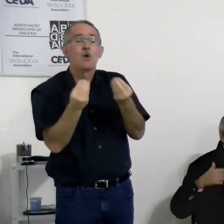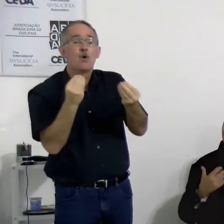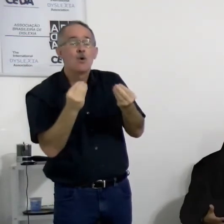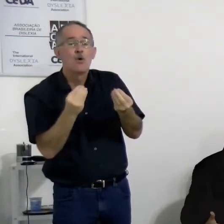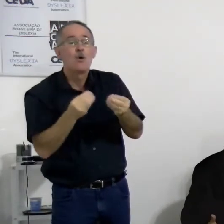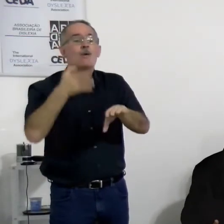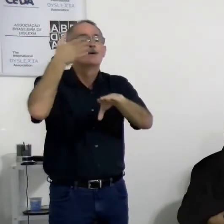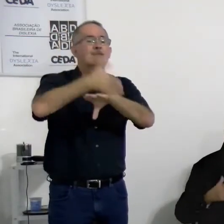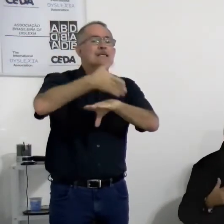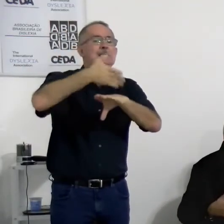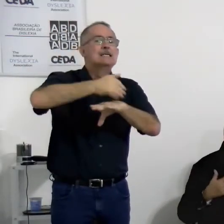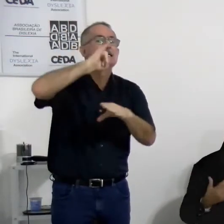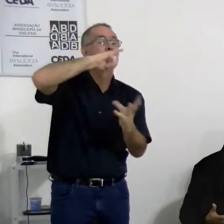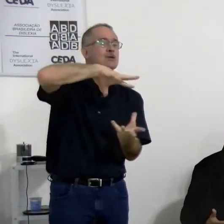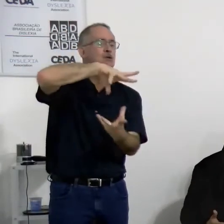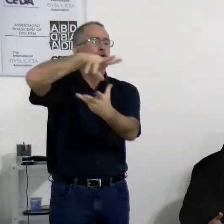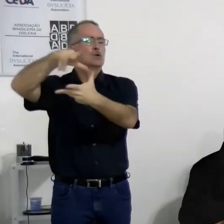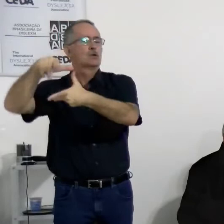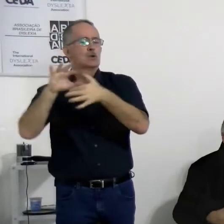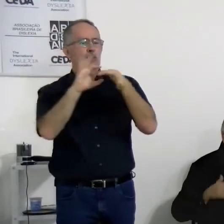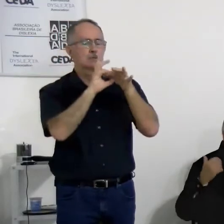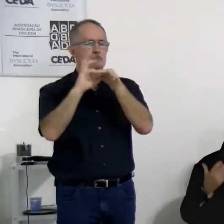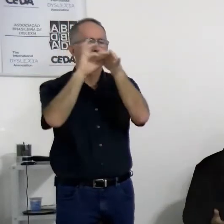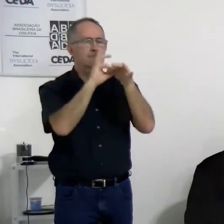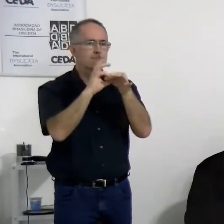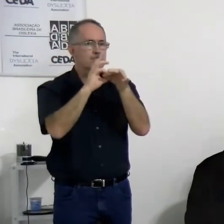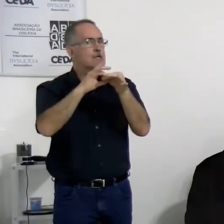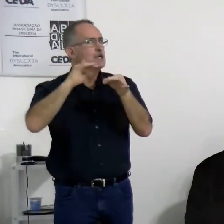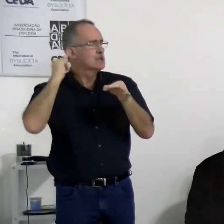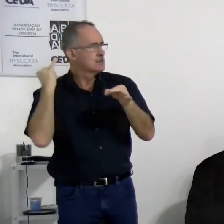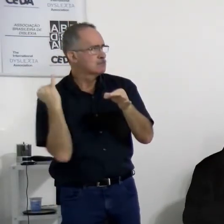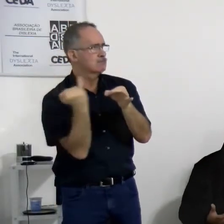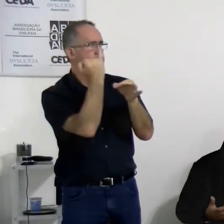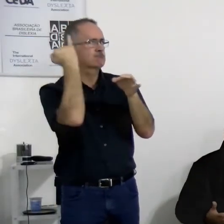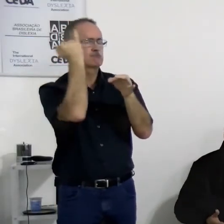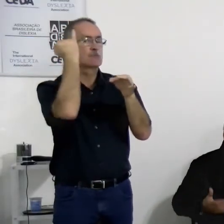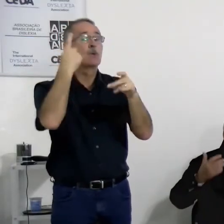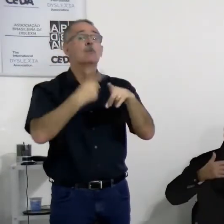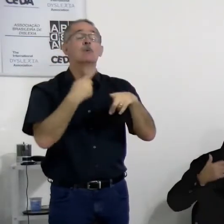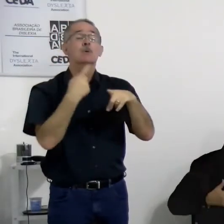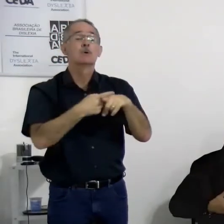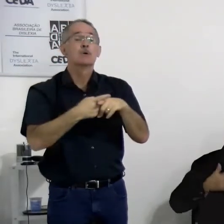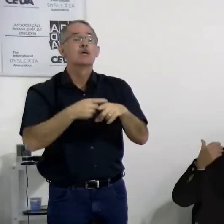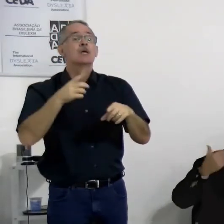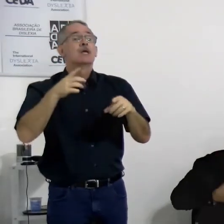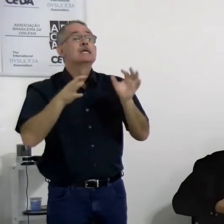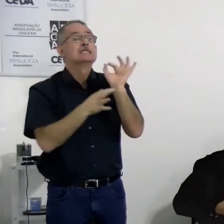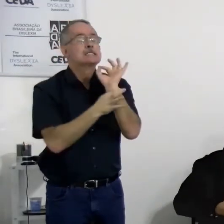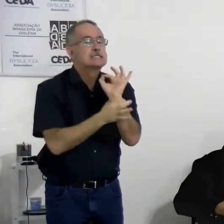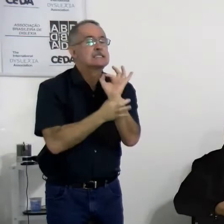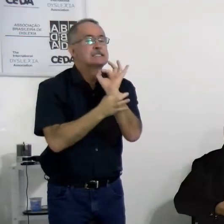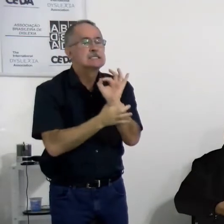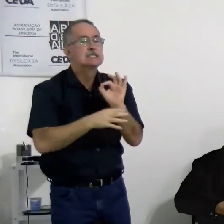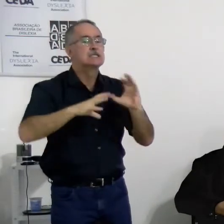parceiros globais, né? Global Partners, que é um status muito significativo, porque garante a